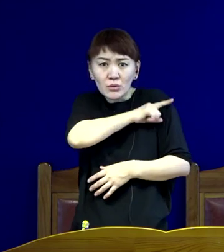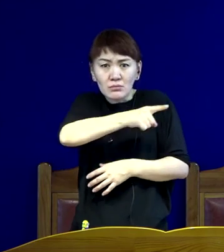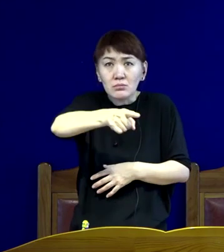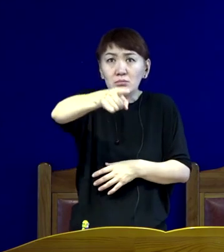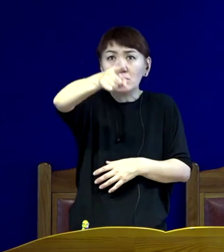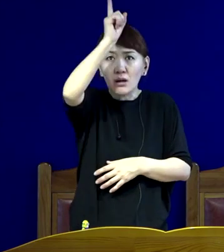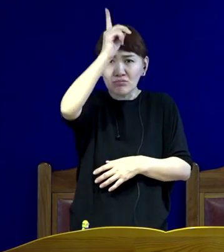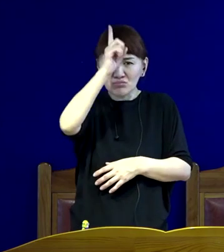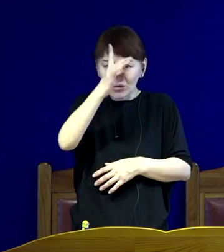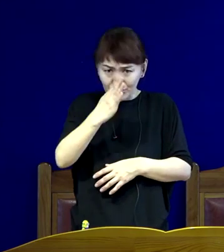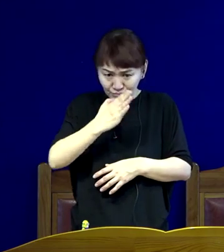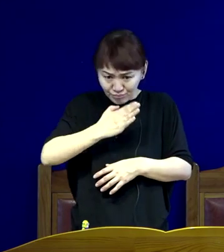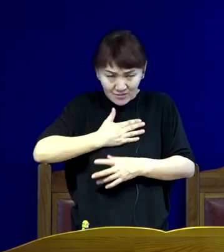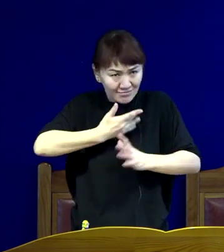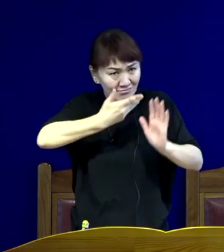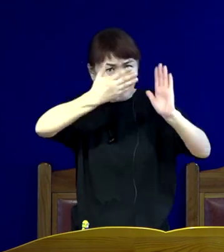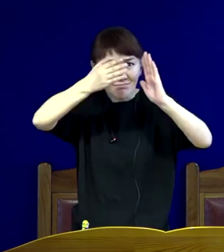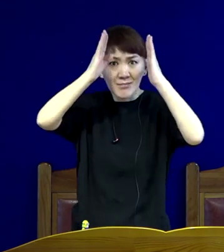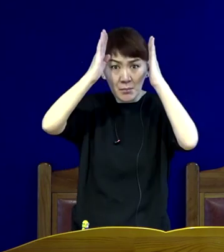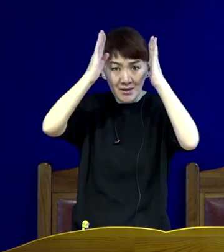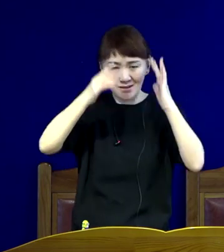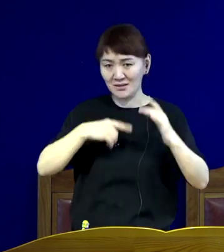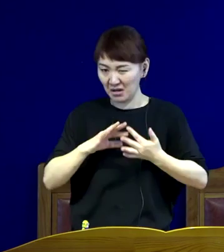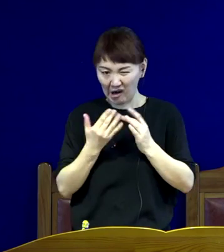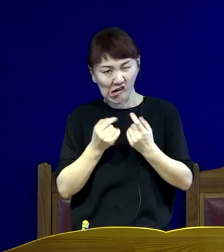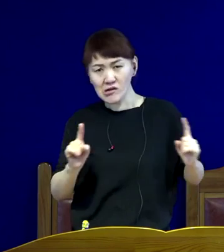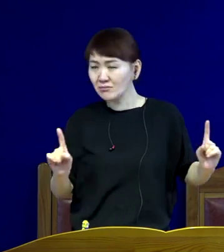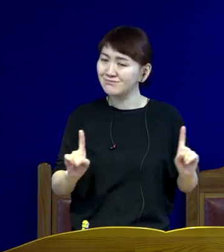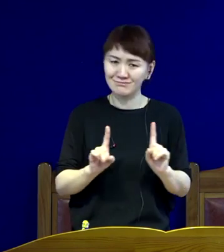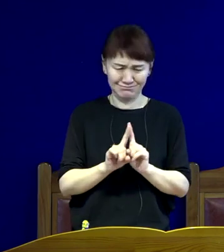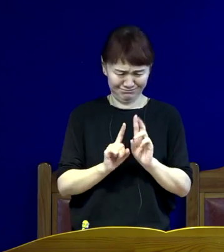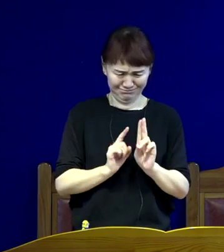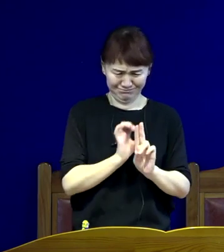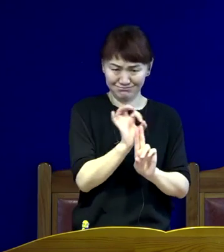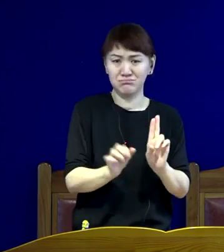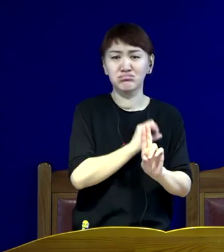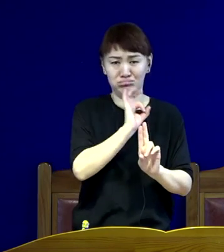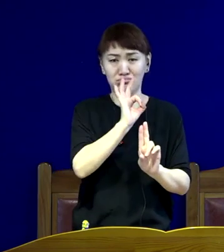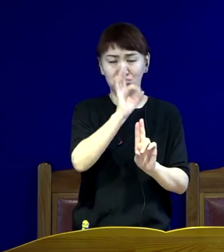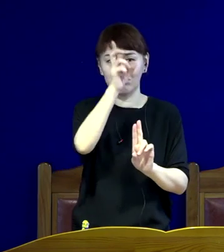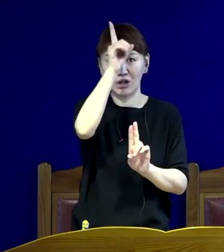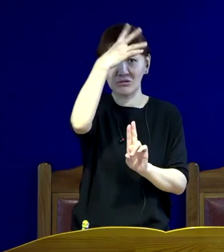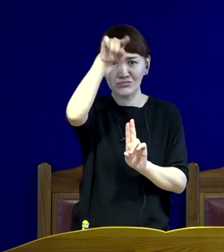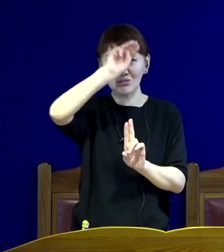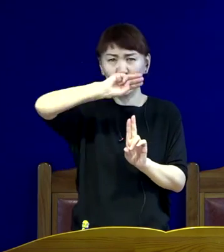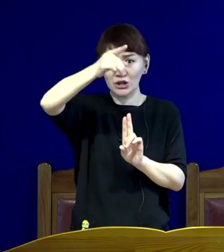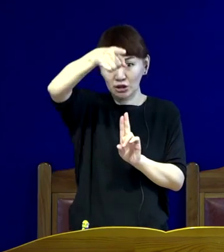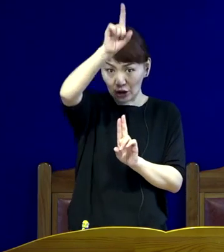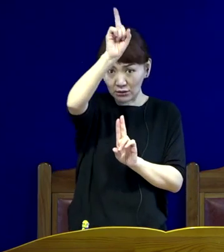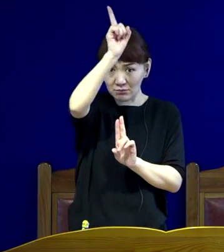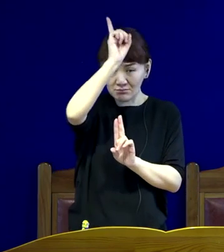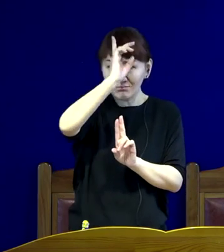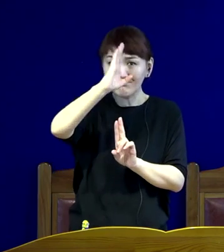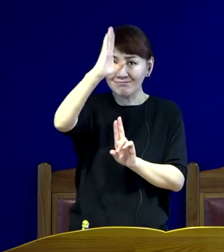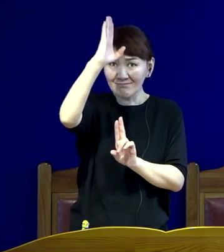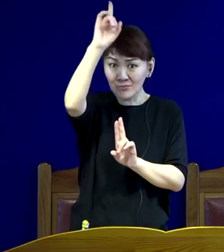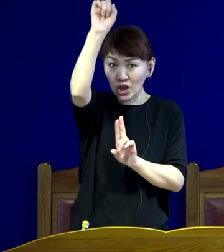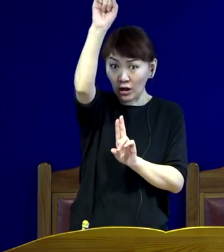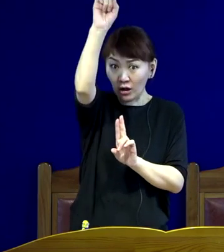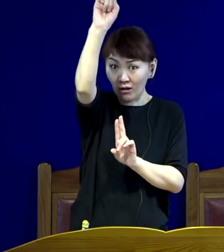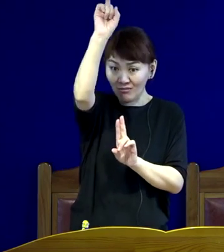ийм сэтгэлийн өөрчлөлтөөр бурханы өгөх хүч чадлаар амьдарч иж л энэ нь боломжтой. Тэгэхээр бурхан